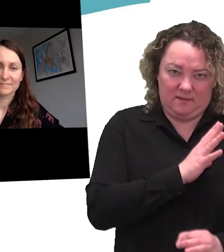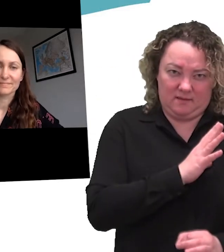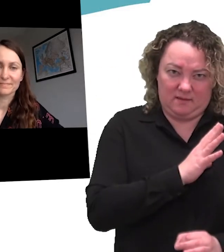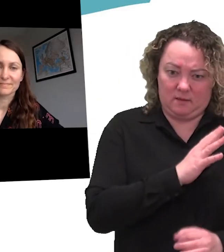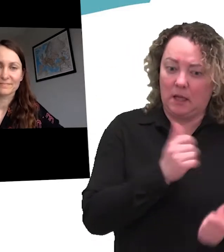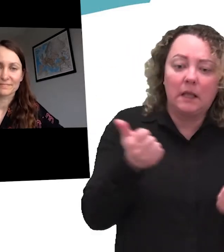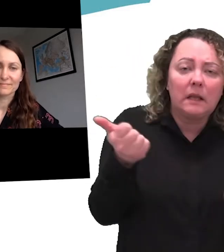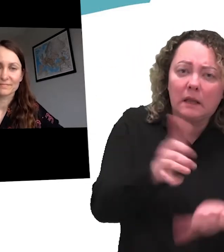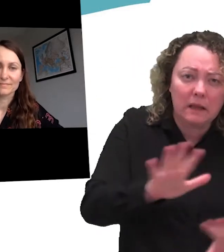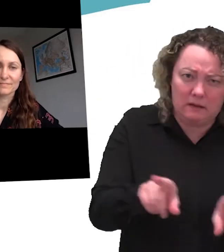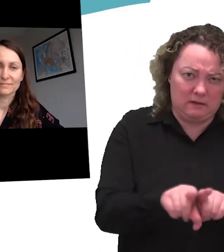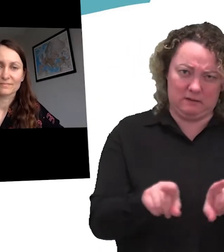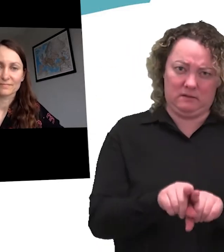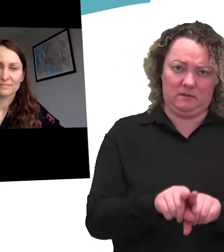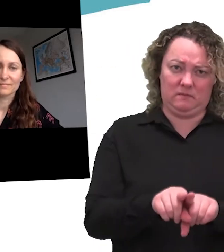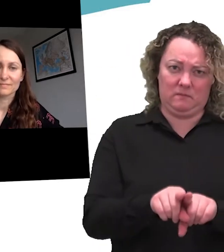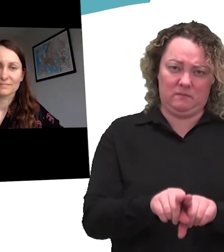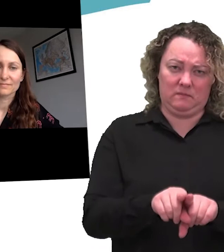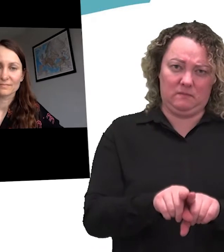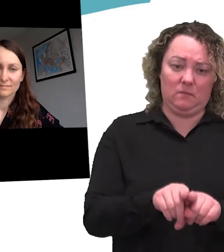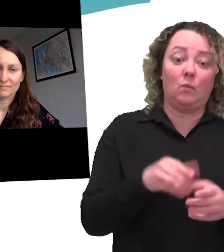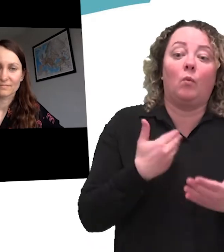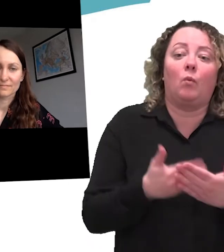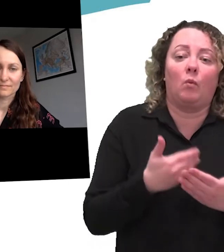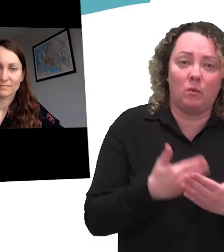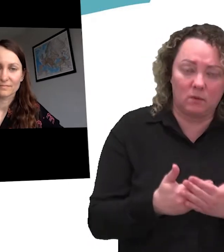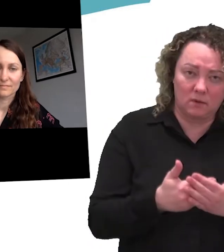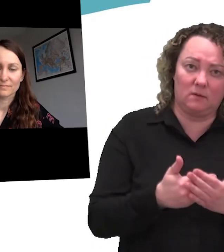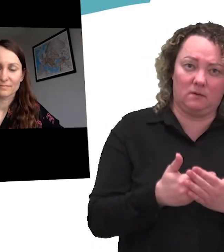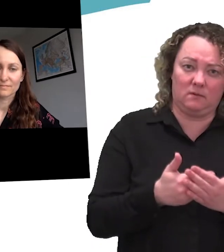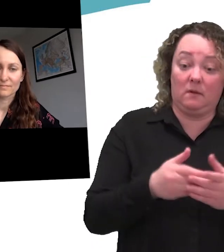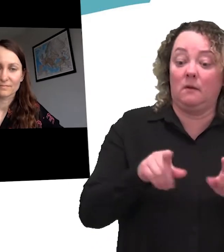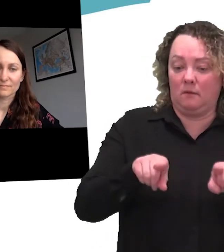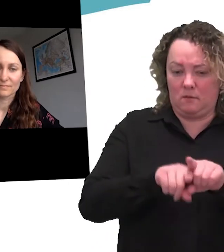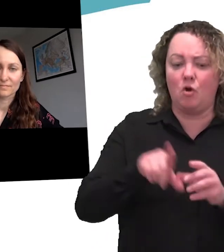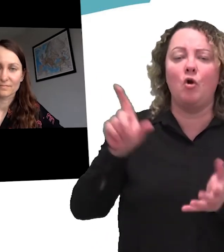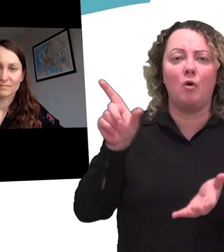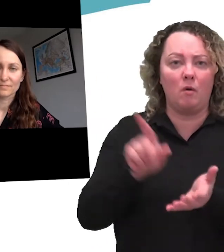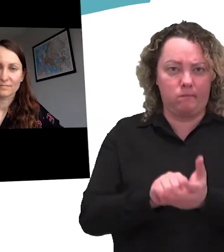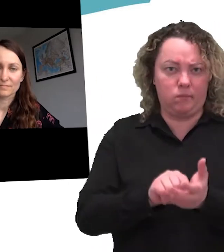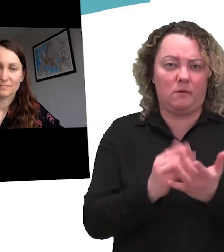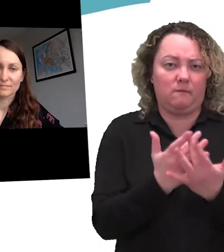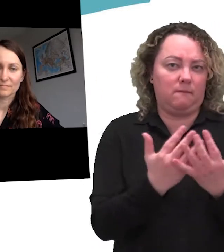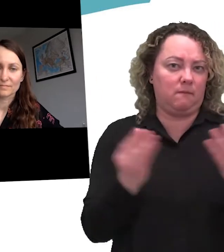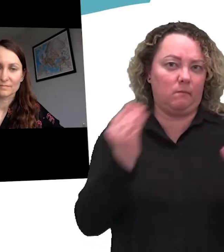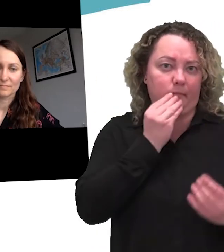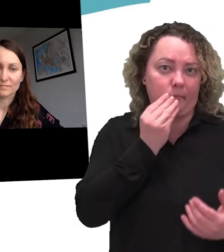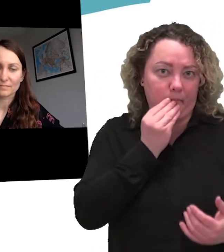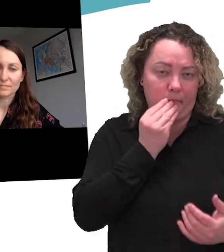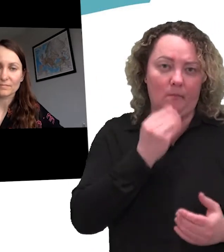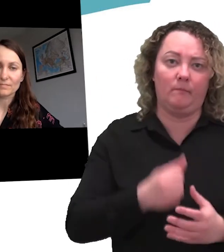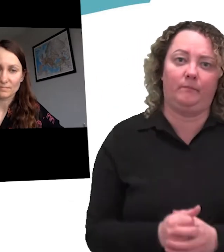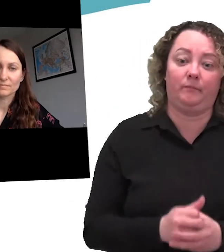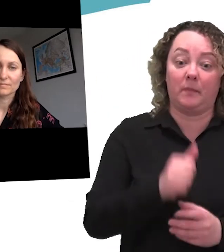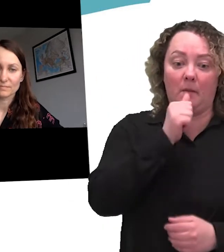Negerai, todėl, kad turi būti labai labai įvairu. Jeigu mes pasižiūrėtume vaikų darželių